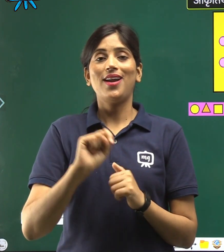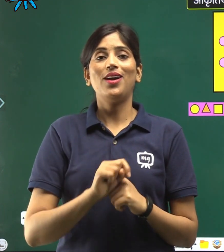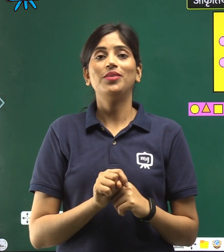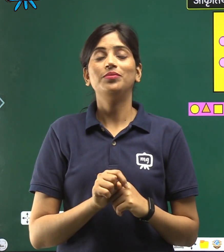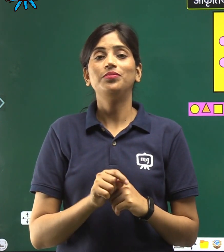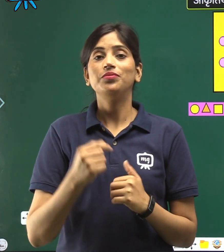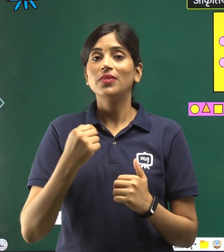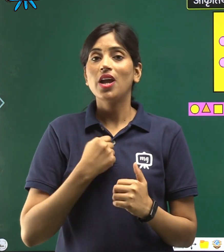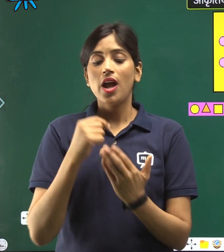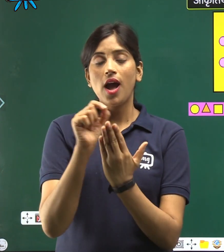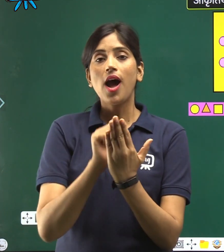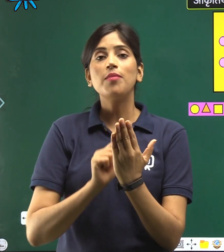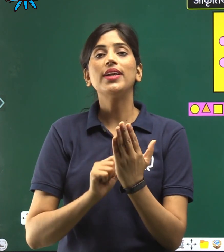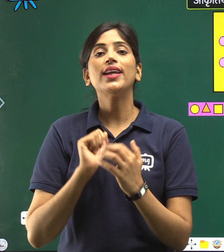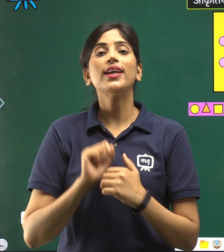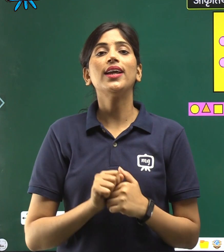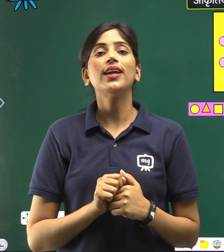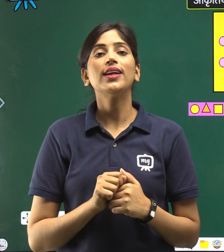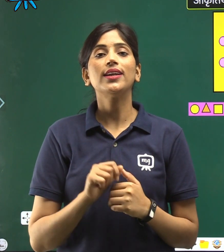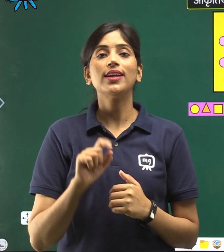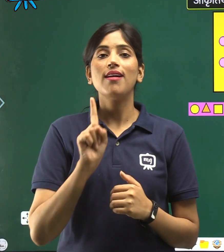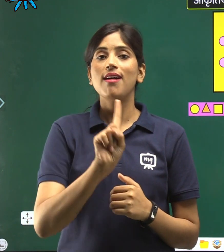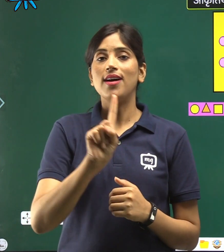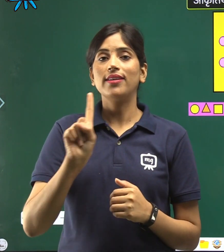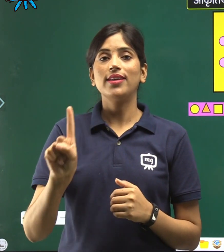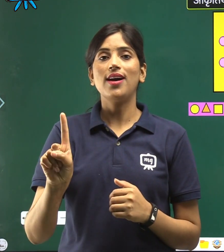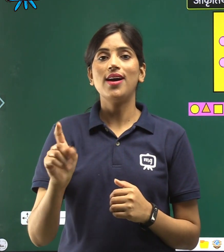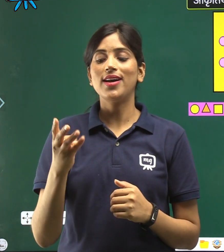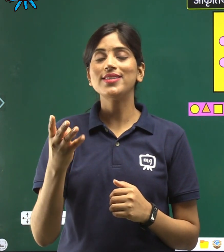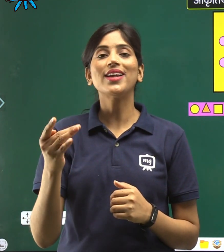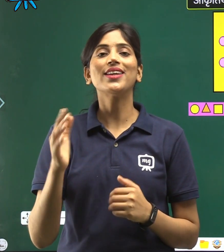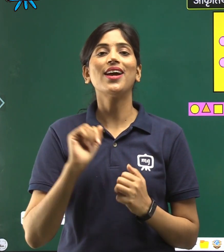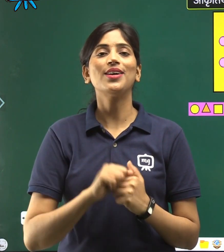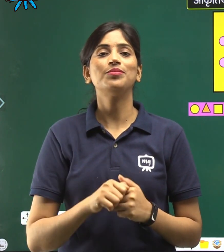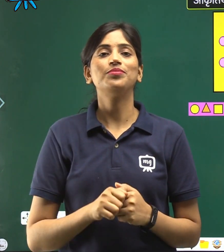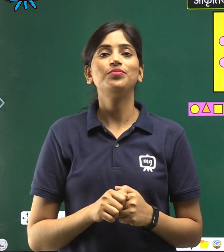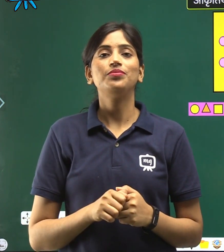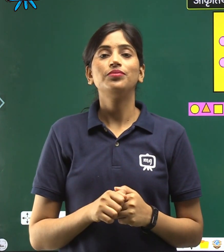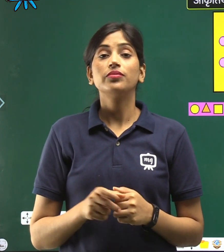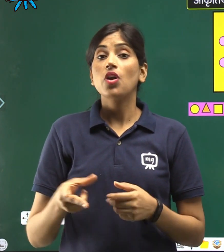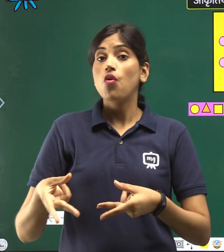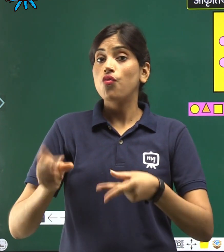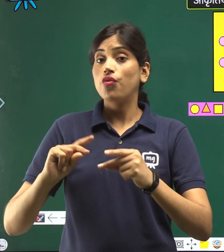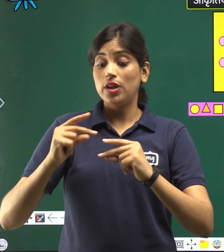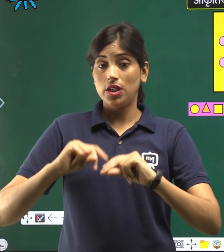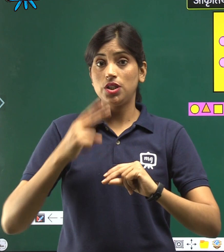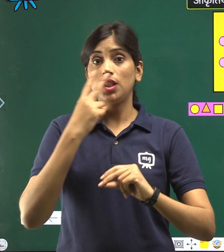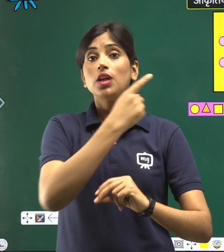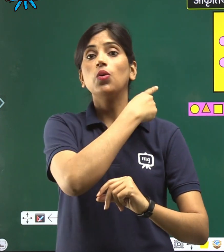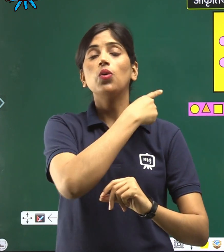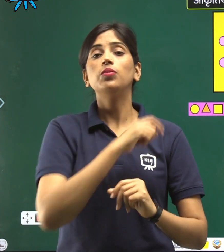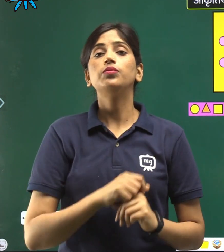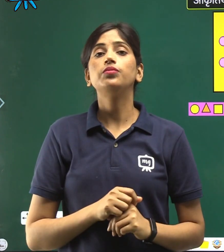11। हम लिखेंगे 11 संख्या। फिर नीचे देखो,